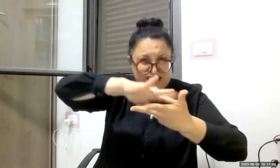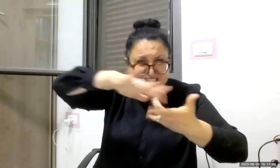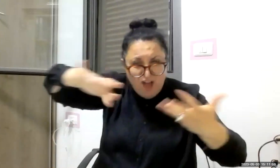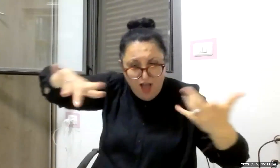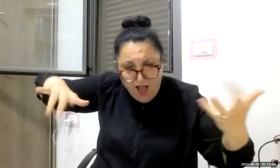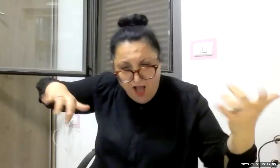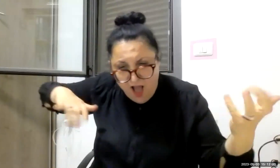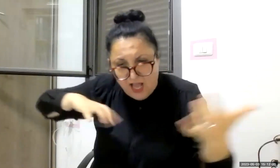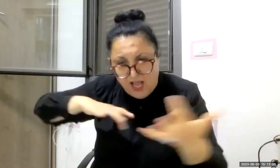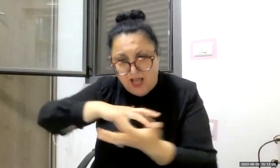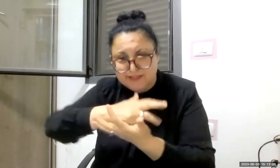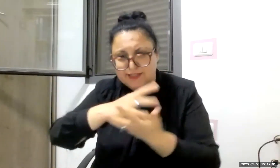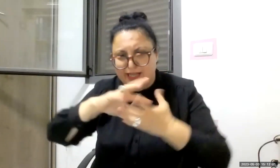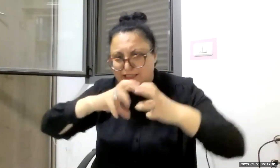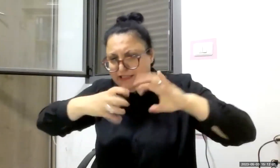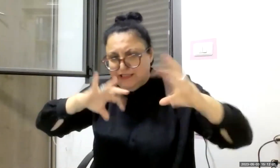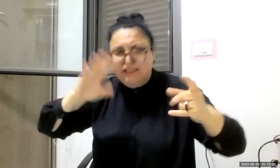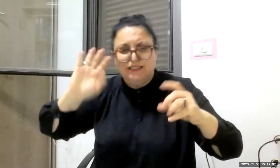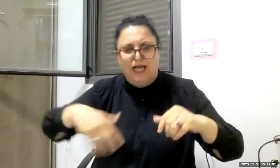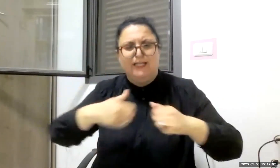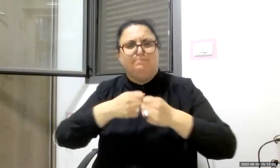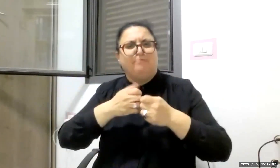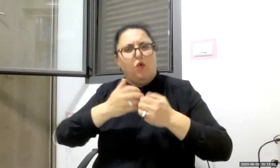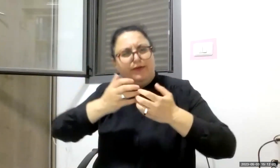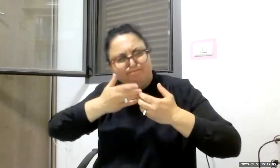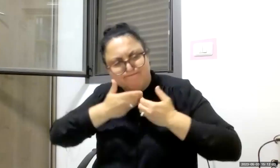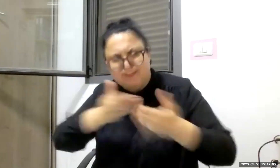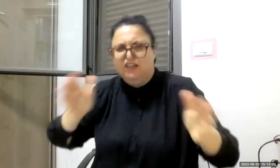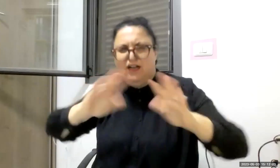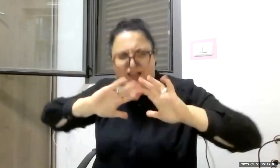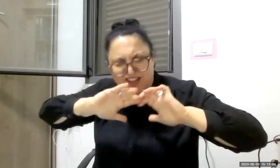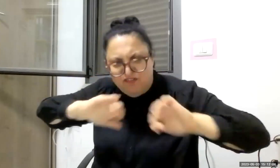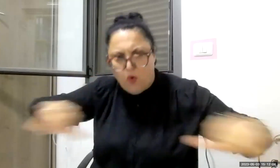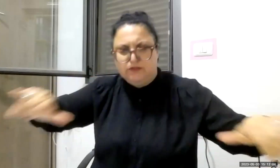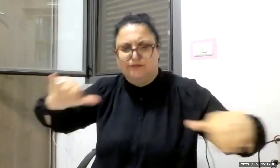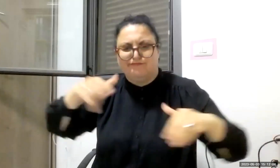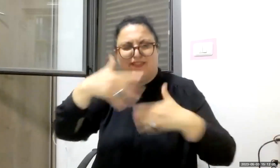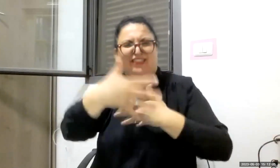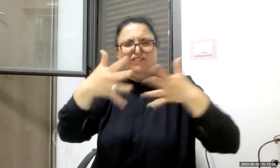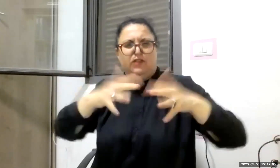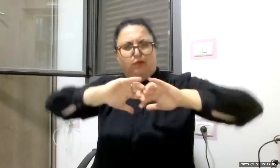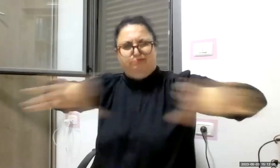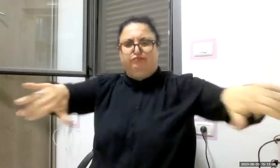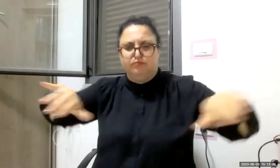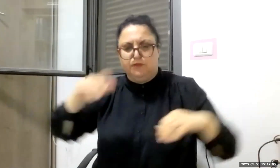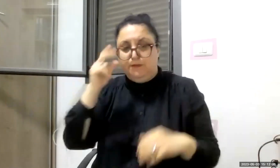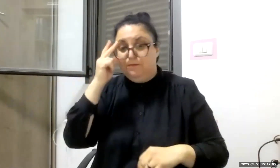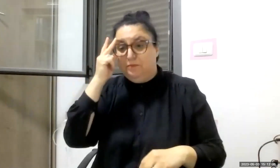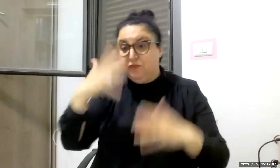בתוך כל הסווח הגדול הזה, יש צורך לפרוץ